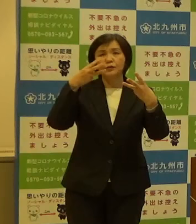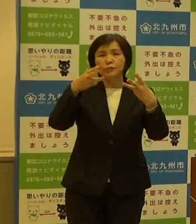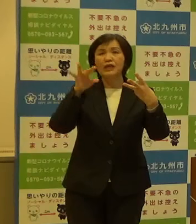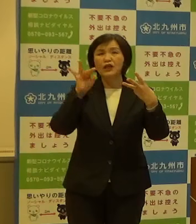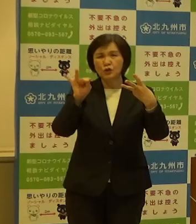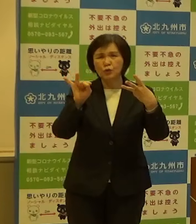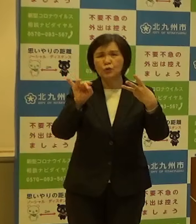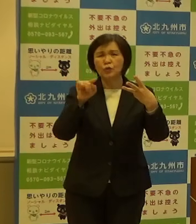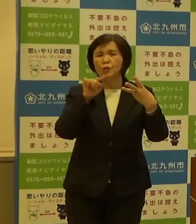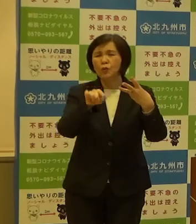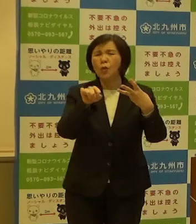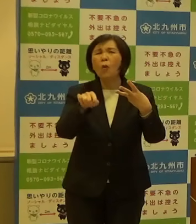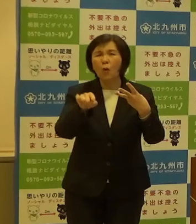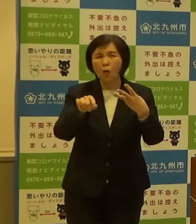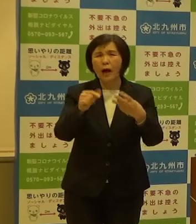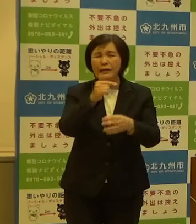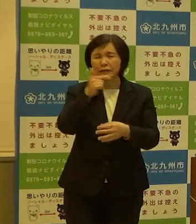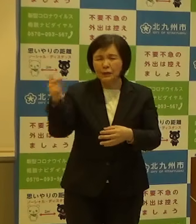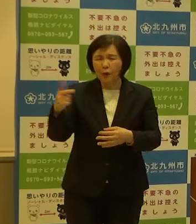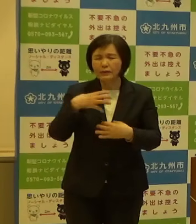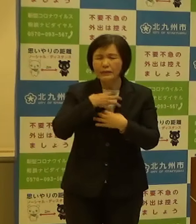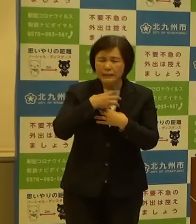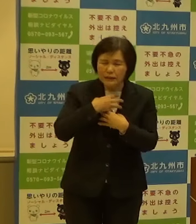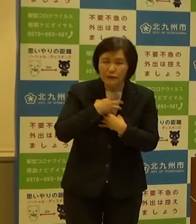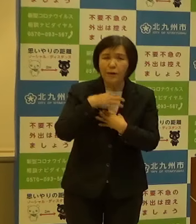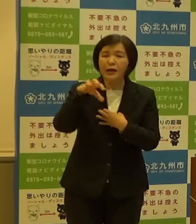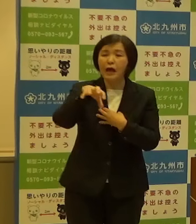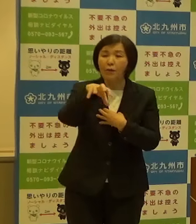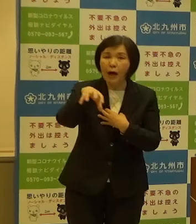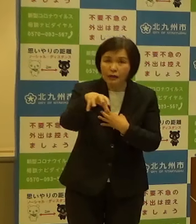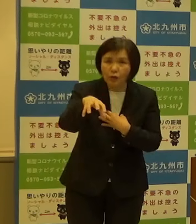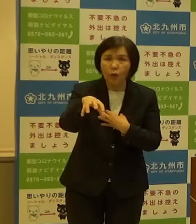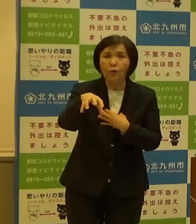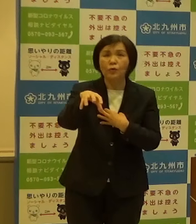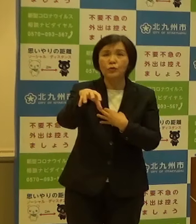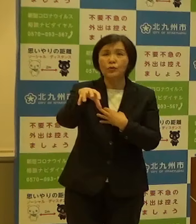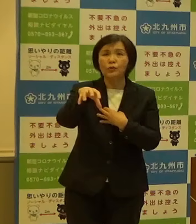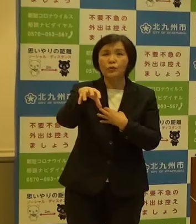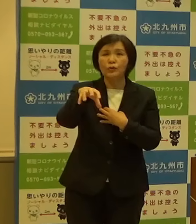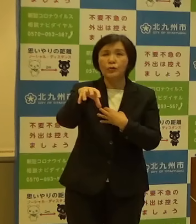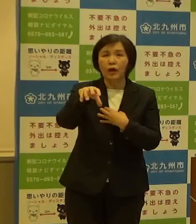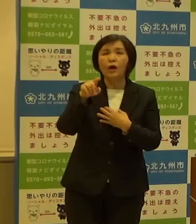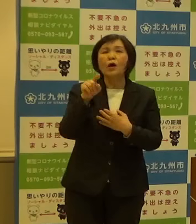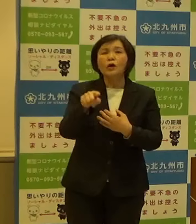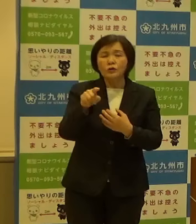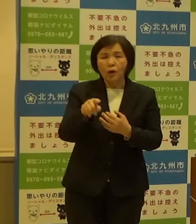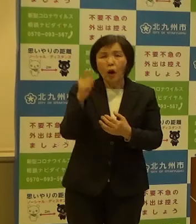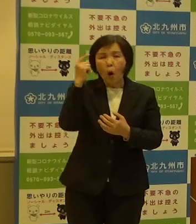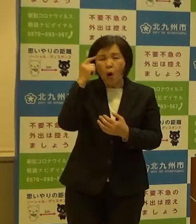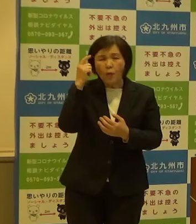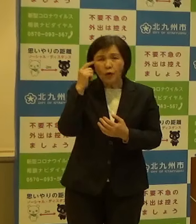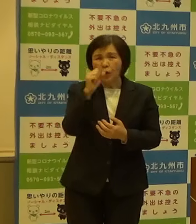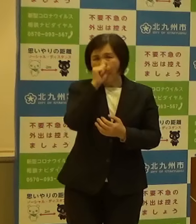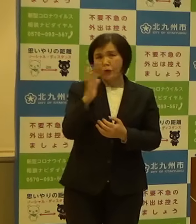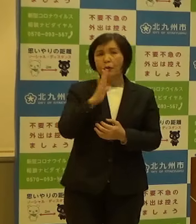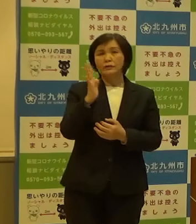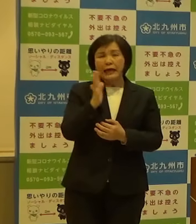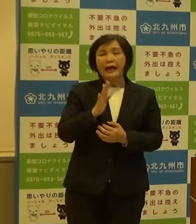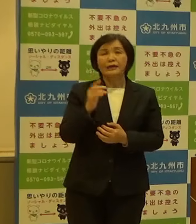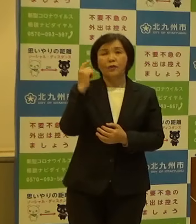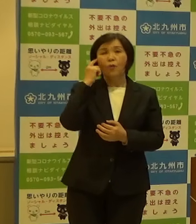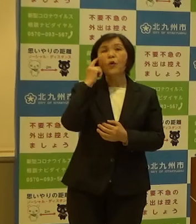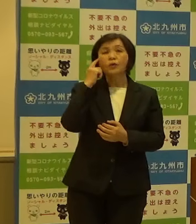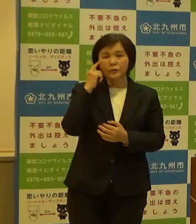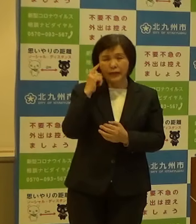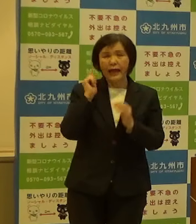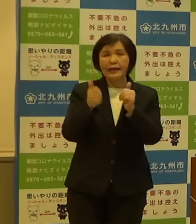からしてですね、極めて心配有料な状況ということがあってはいけないわけでありますので、区役所